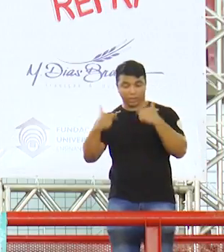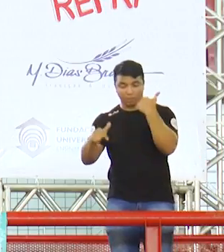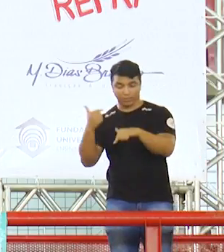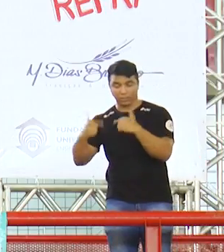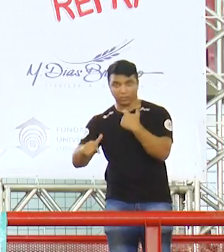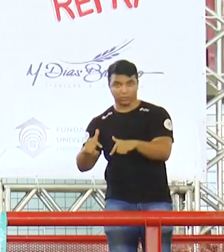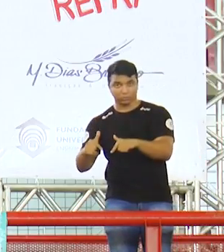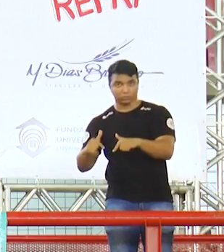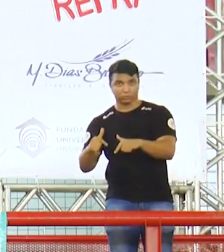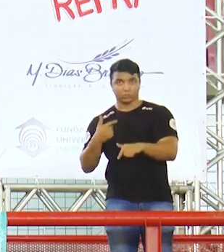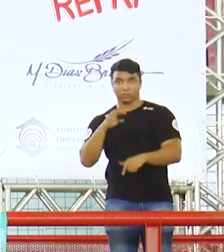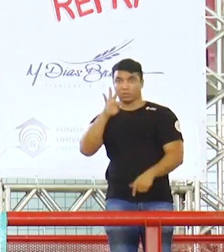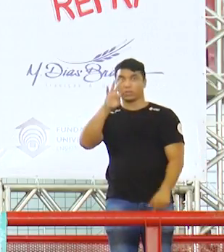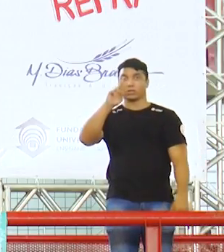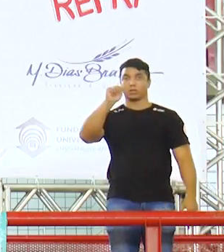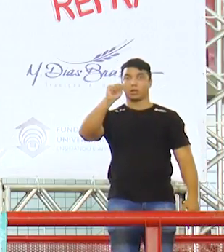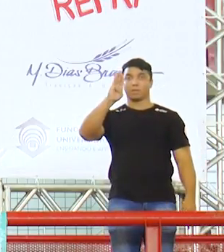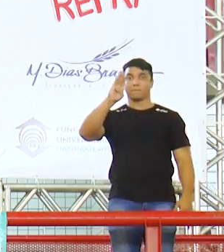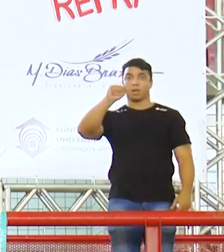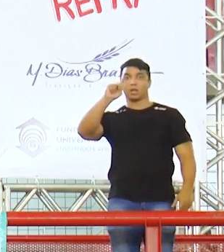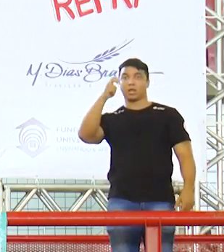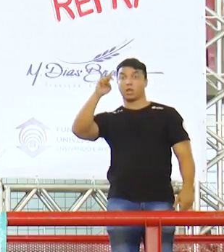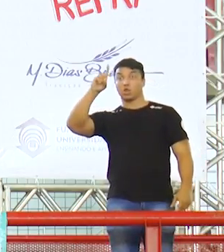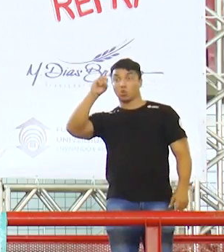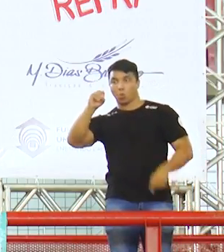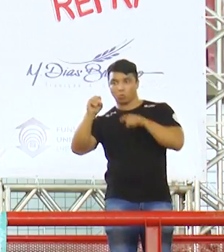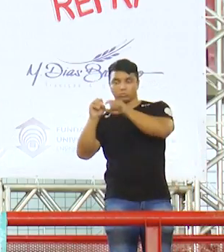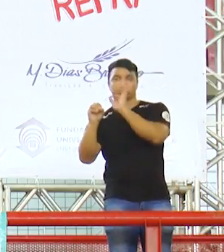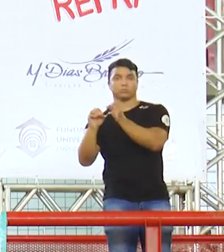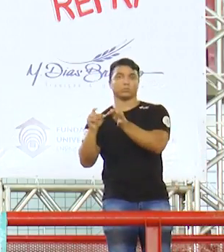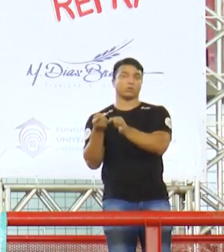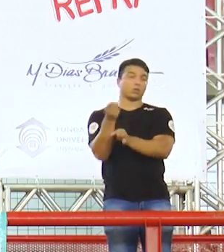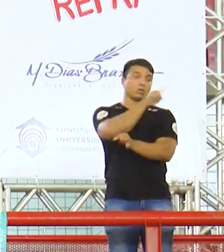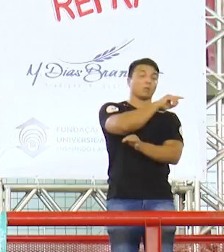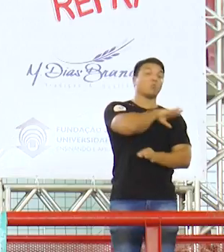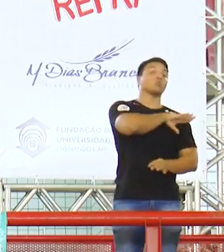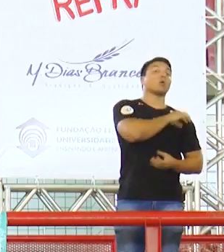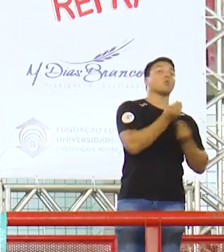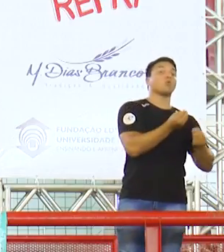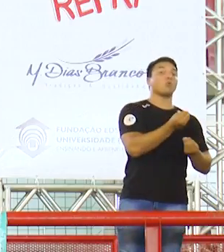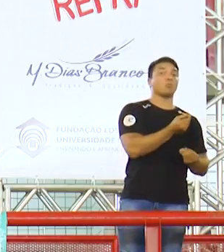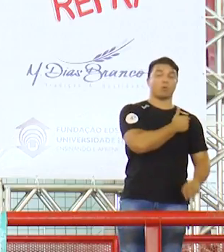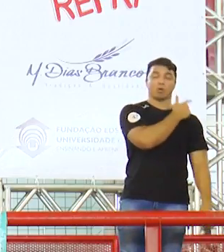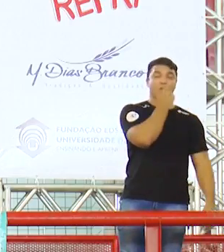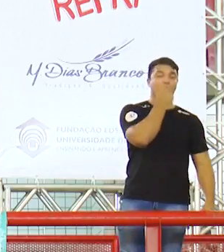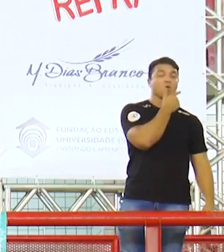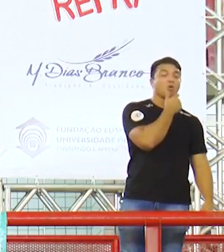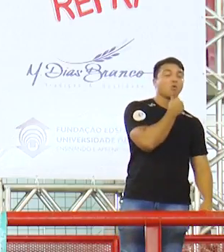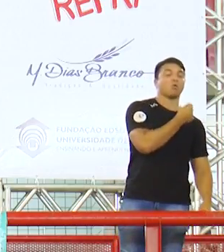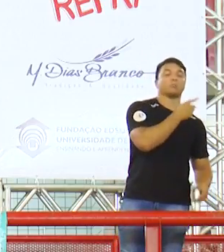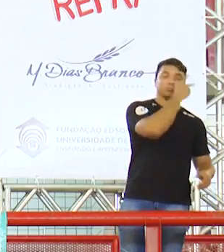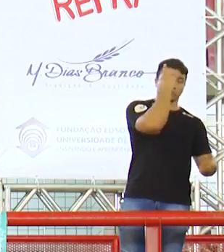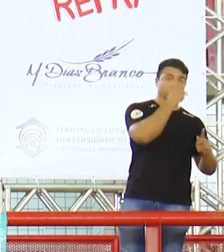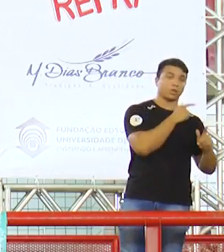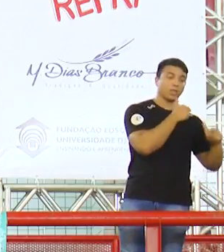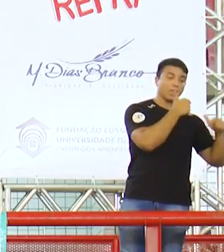trabalhando. Isso é porque é aqui no Brasil. Se fosse lá em Portugal, seria como? Homens a